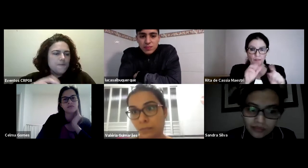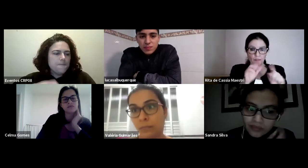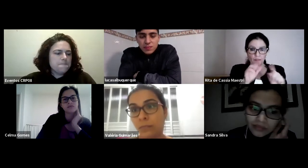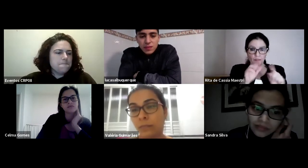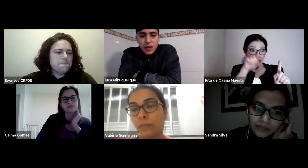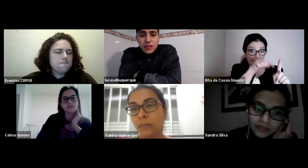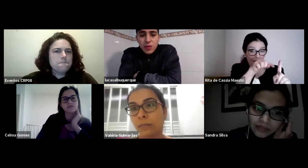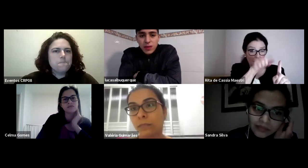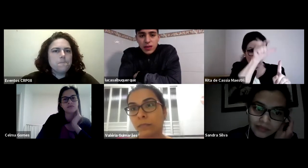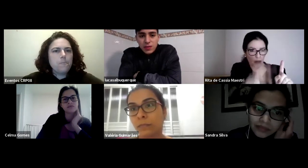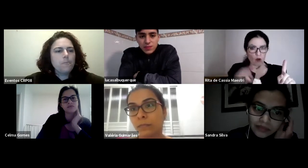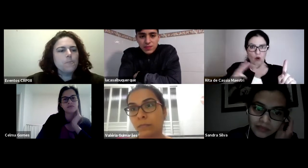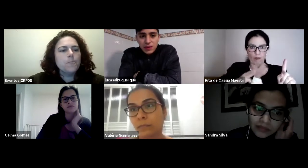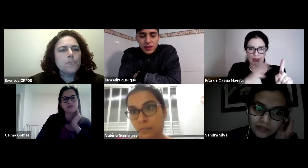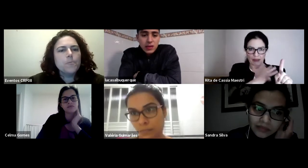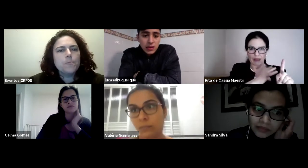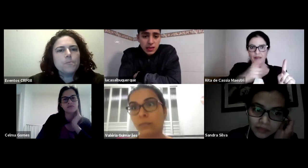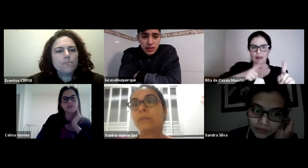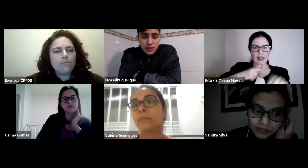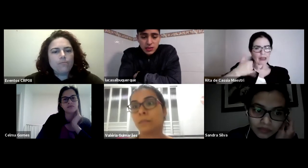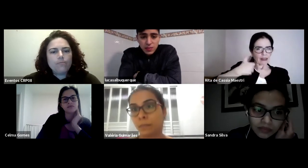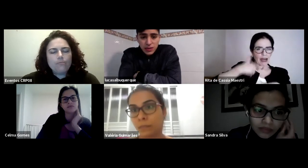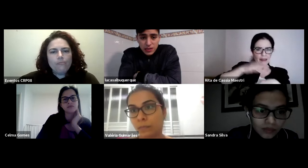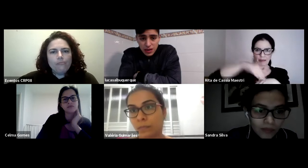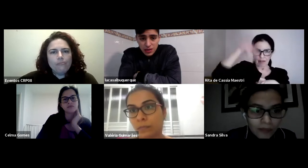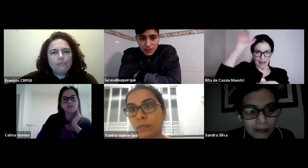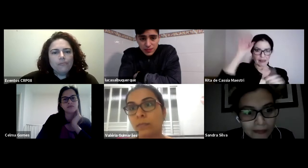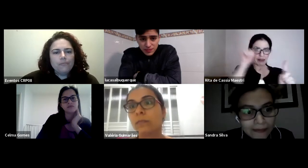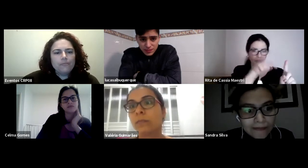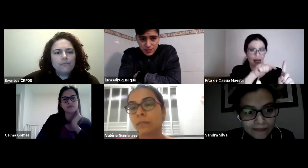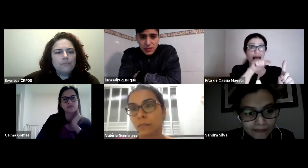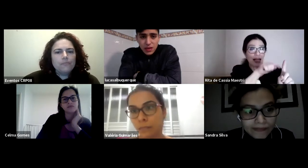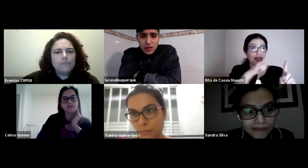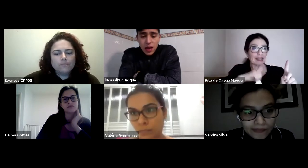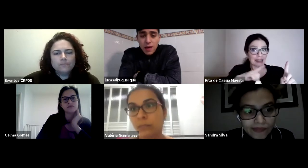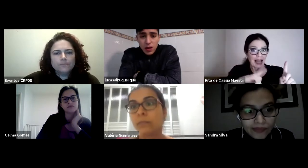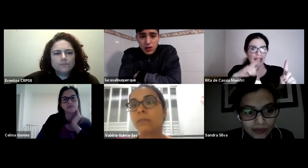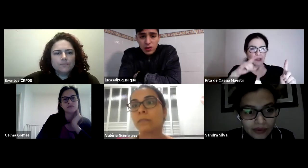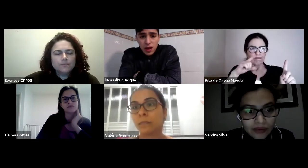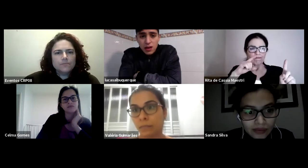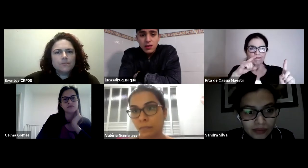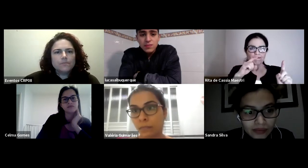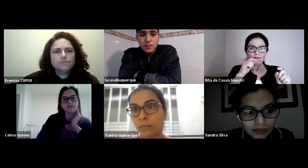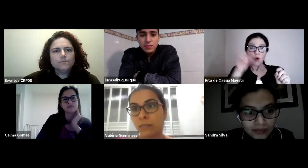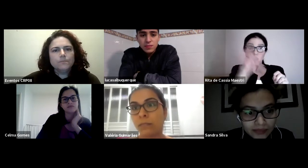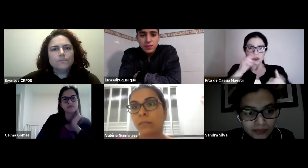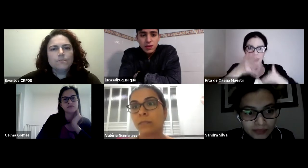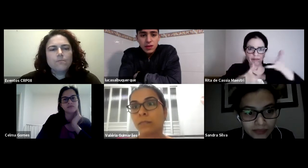Bom, essa é a minha opinião. Se o paciente ele já é maior de